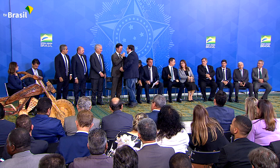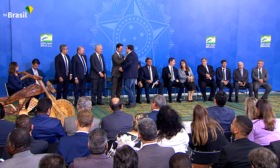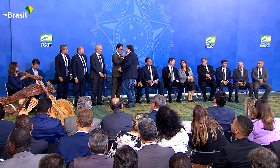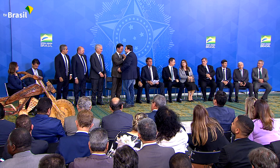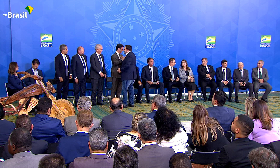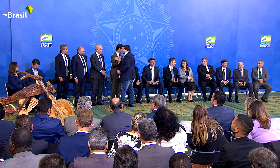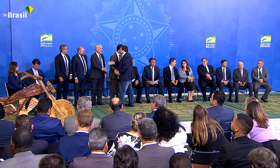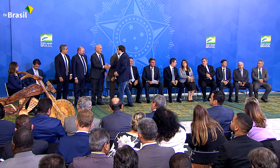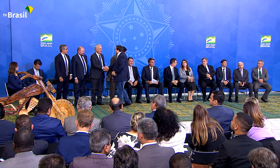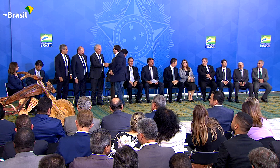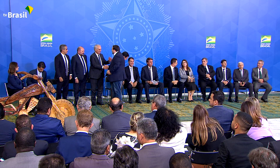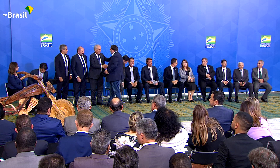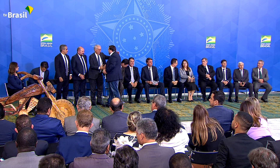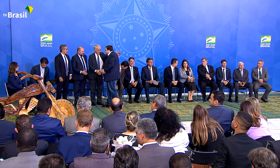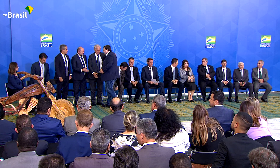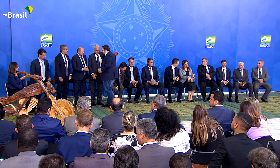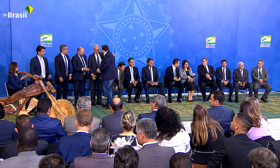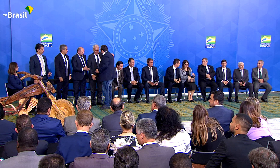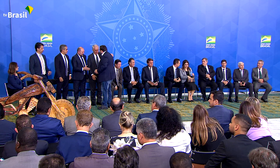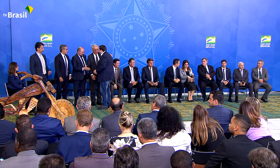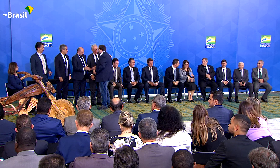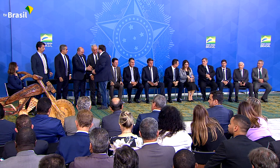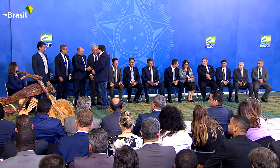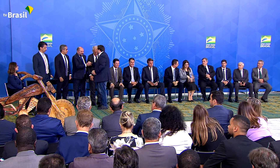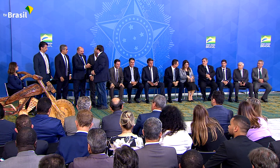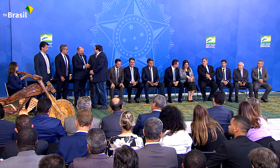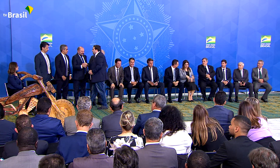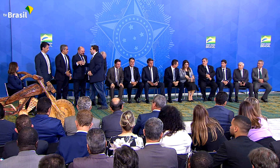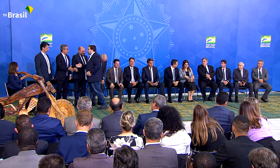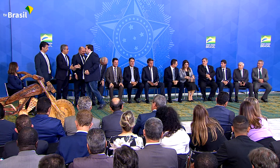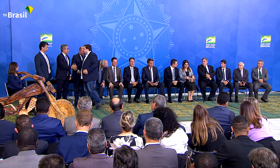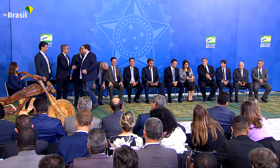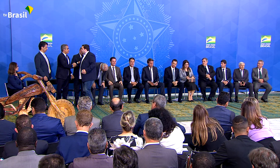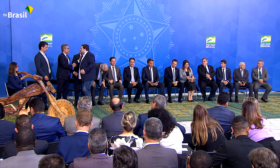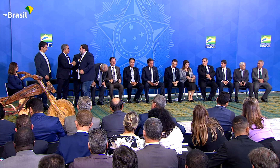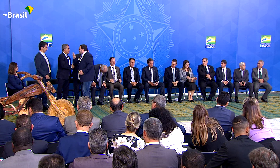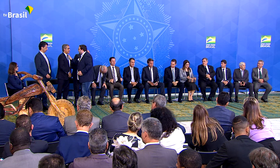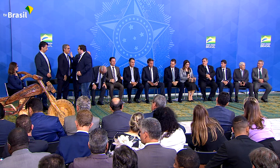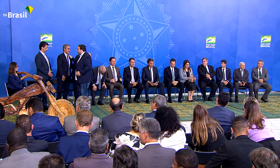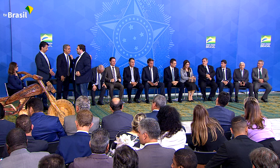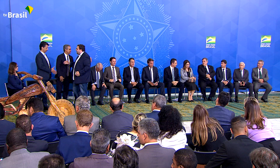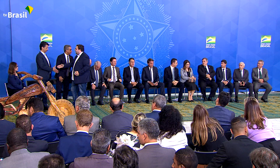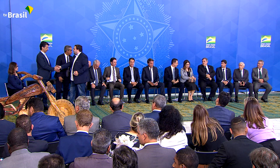E aí E aí